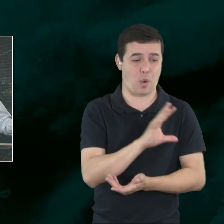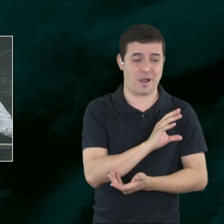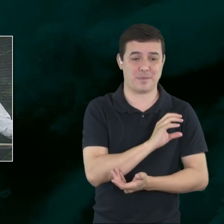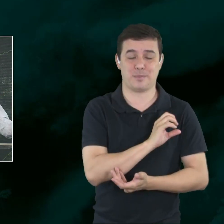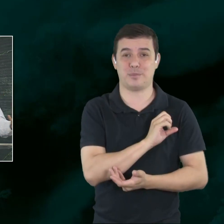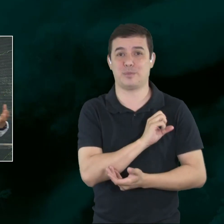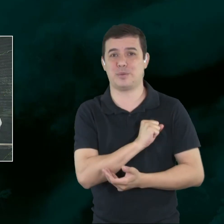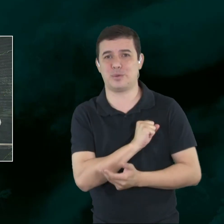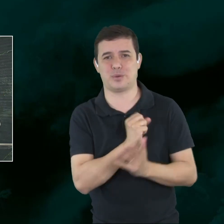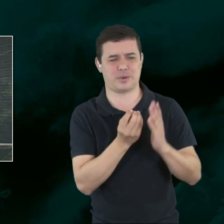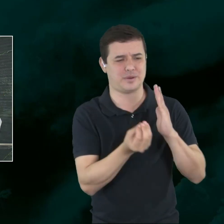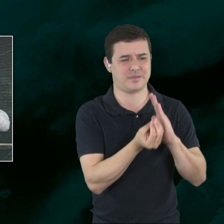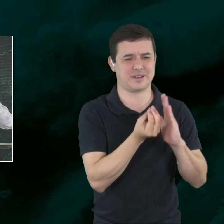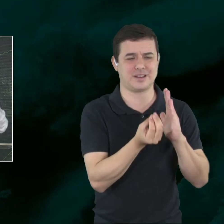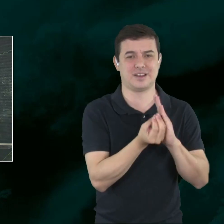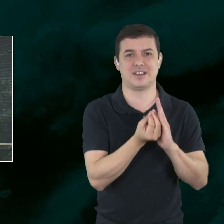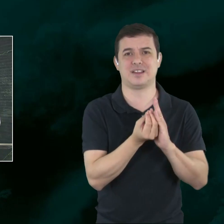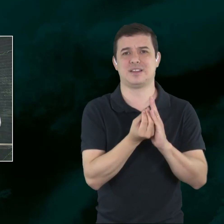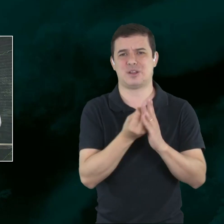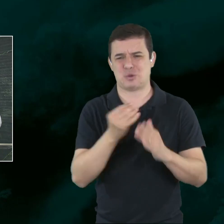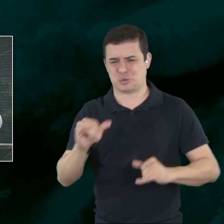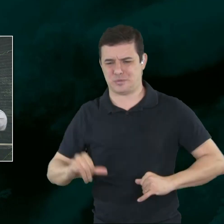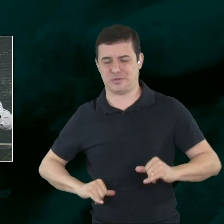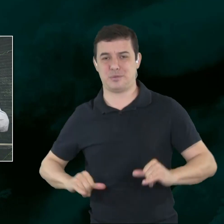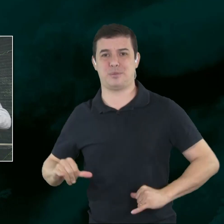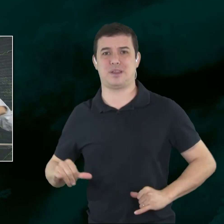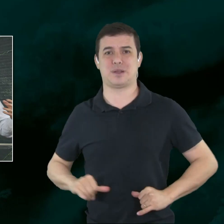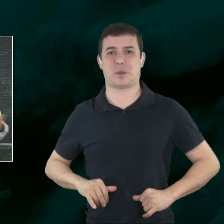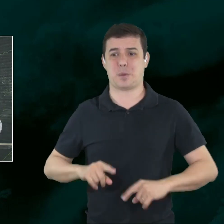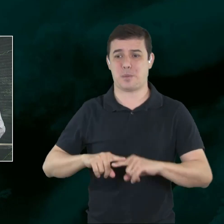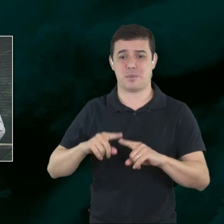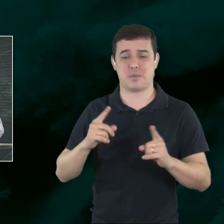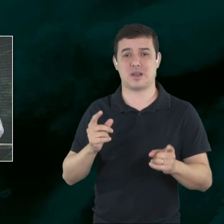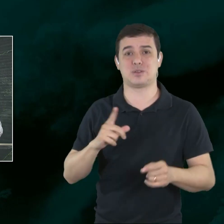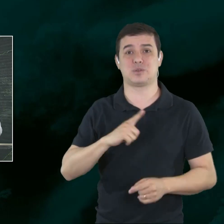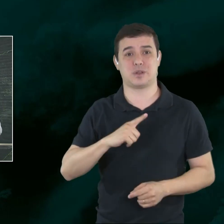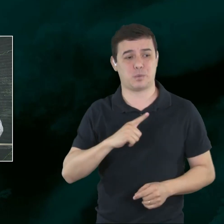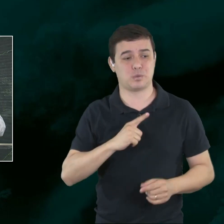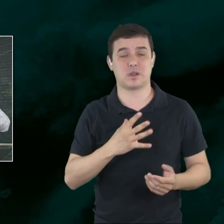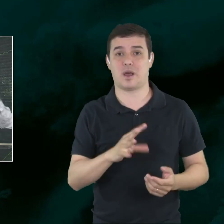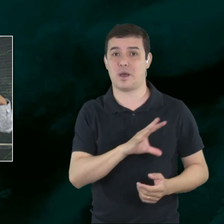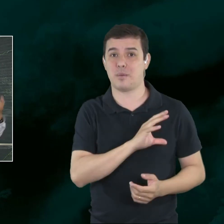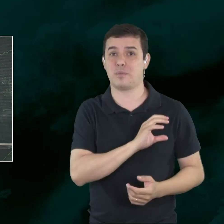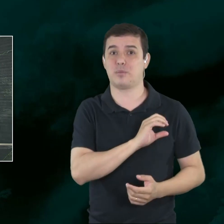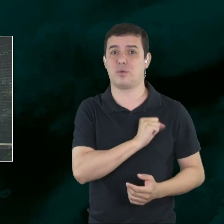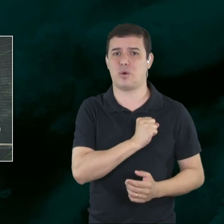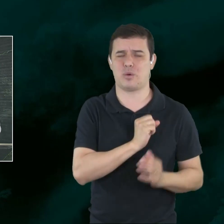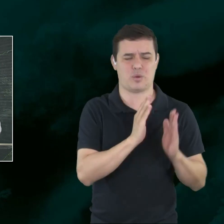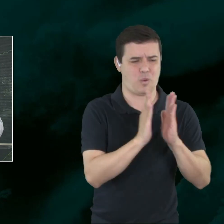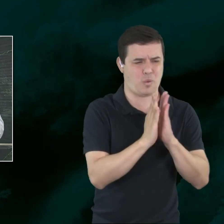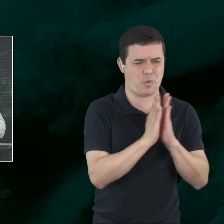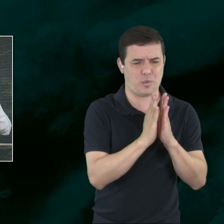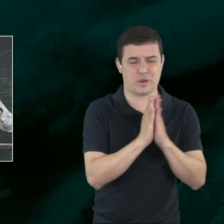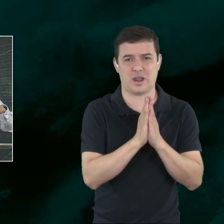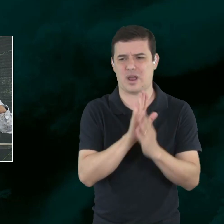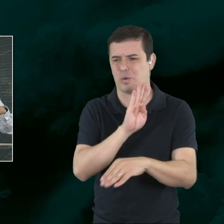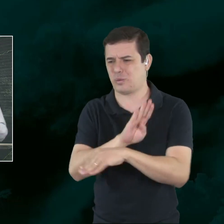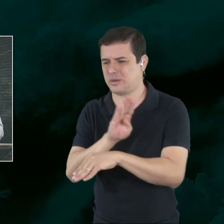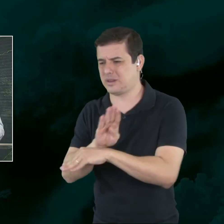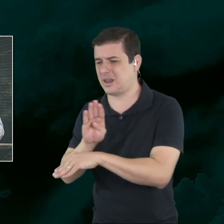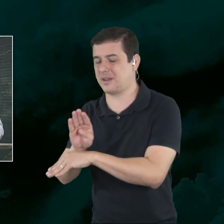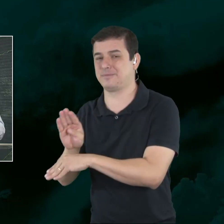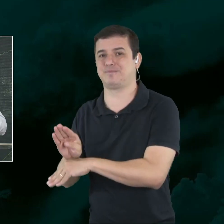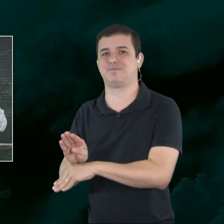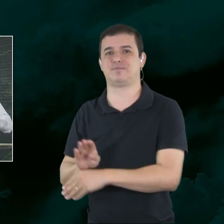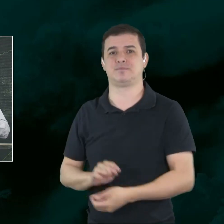cuidamos da igreja em labor de amor. Mesmo em tempos difíceis, nós vamos cuidar uns dos outros, vamos orar uns pelos outros, não é isso?